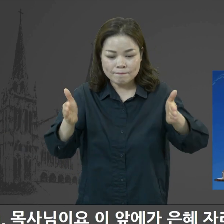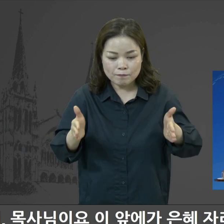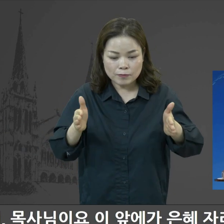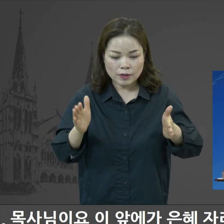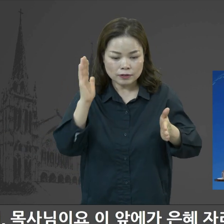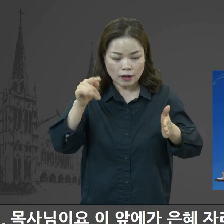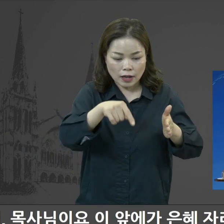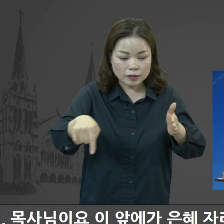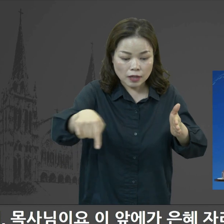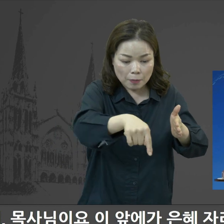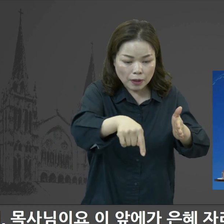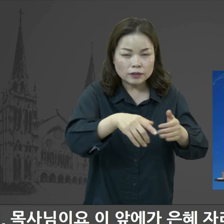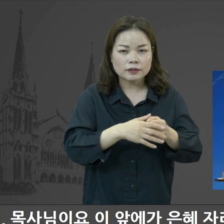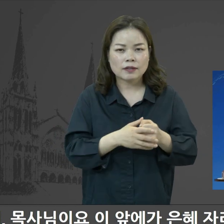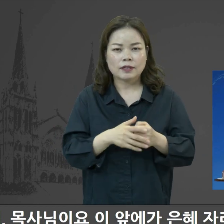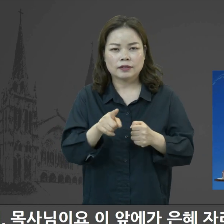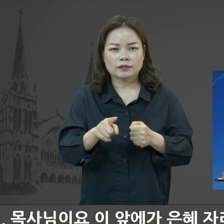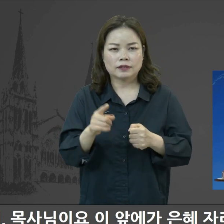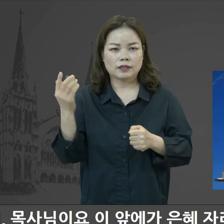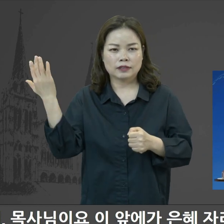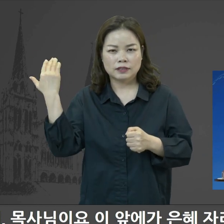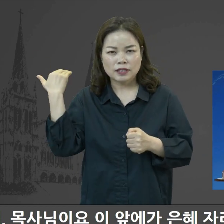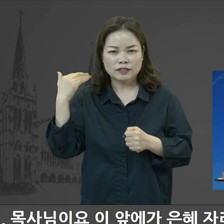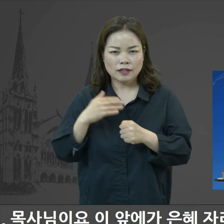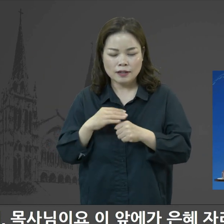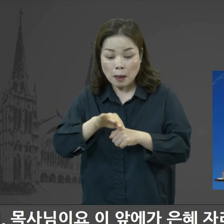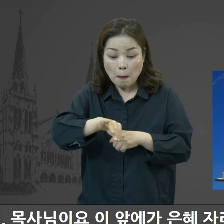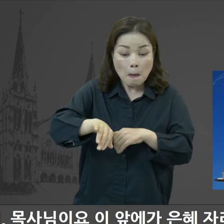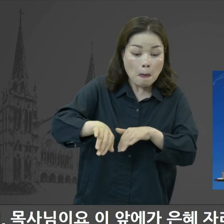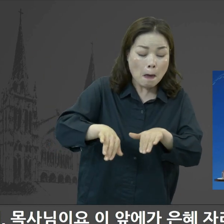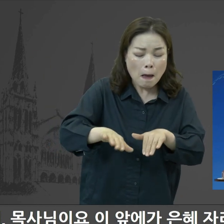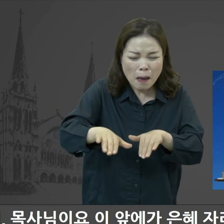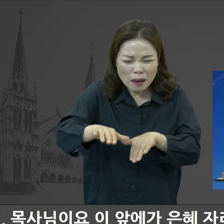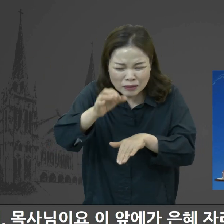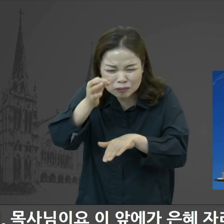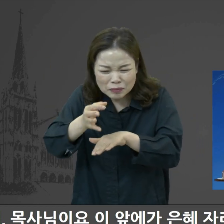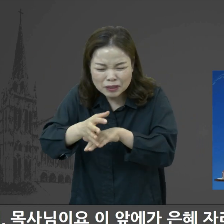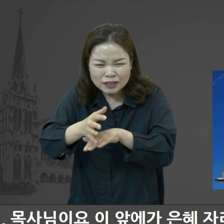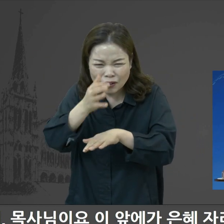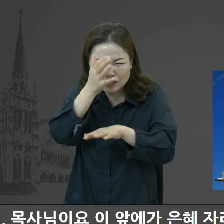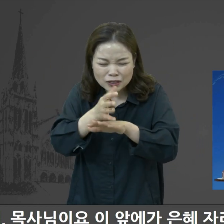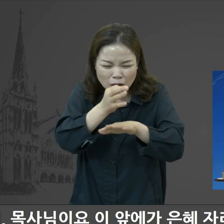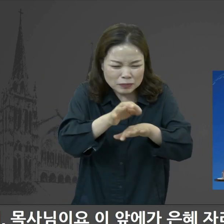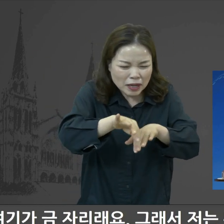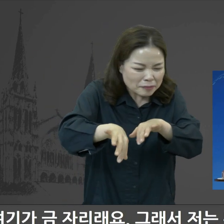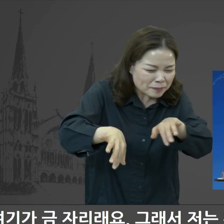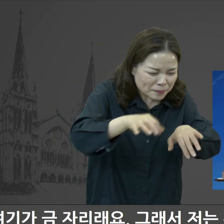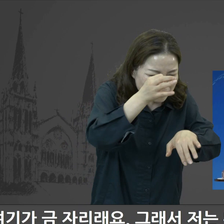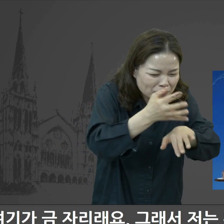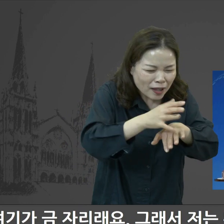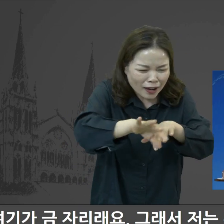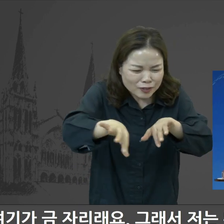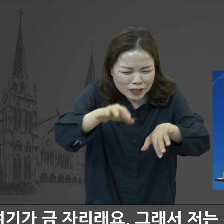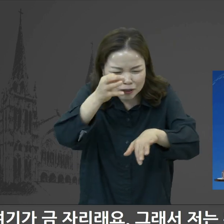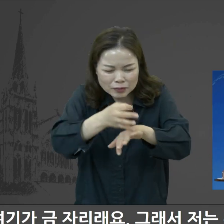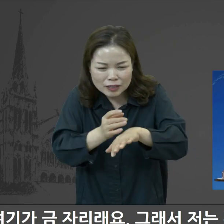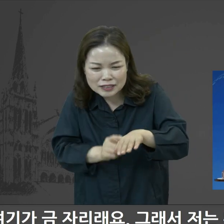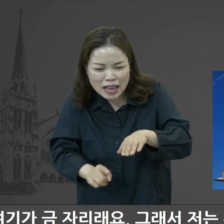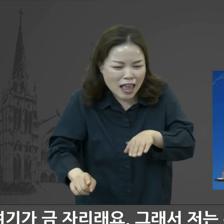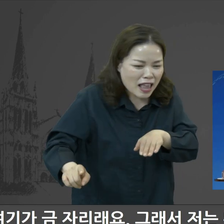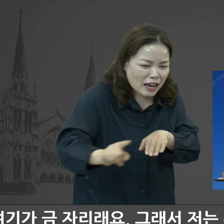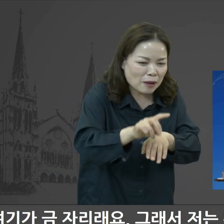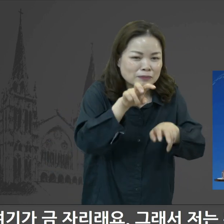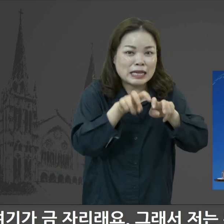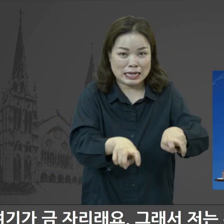금자리래요. 그런 줄 알았어요. 그래서 저기 뒤에서 그냥 환자들한테 죄송합니다 제가 송합니다 이러고